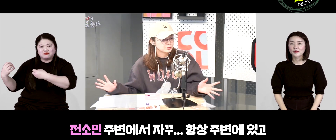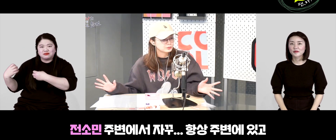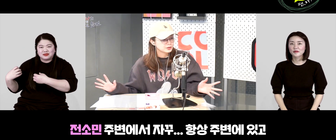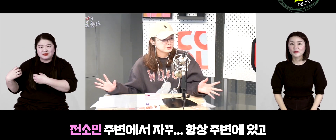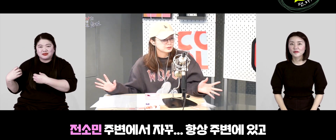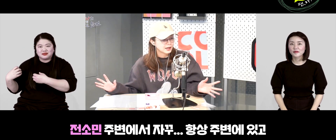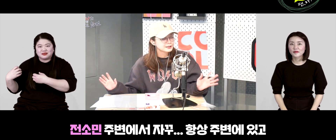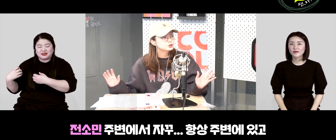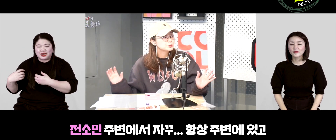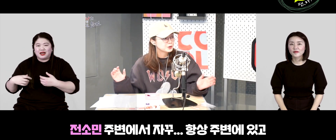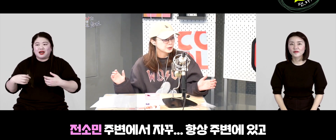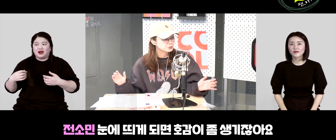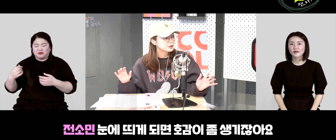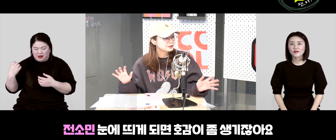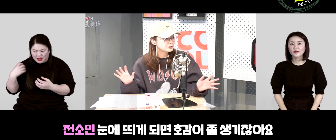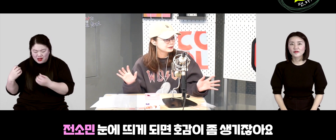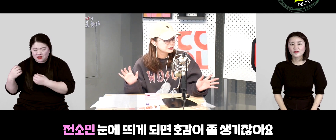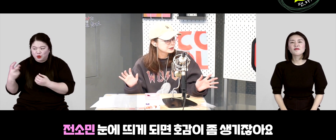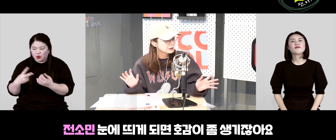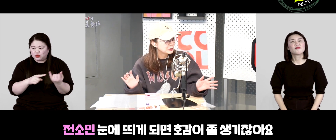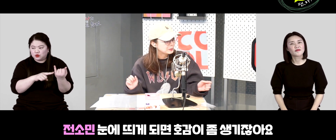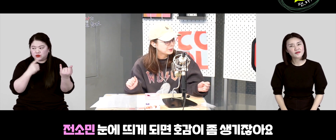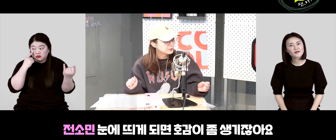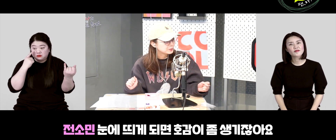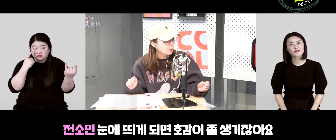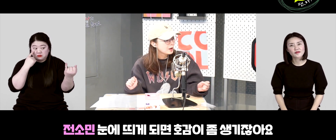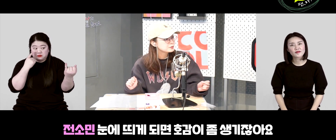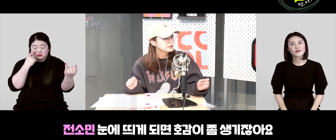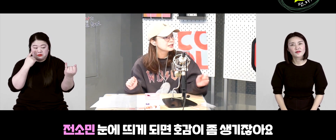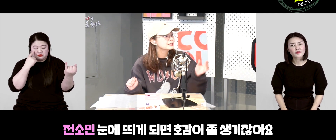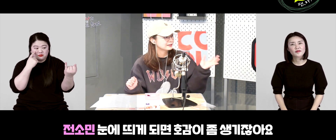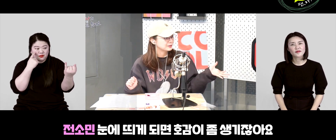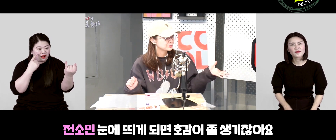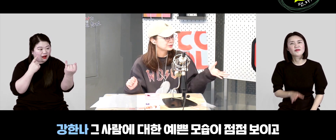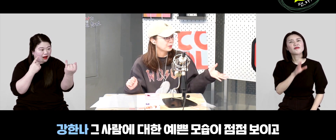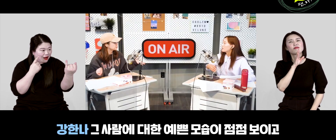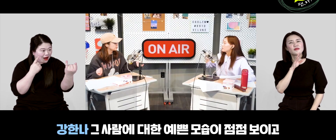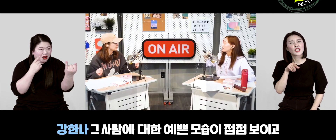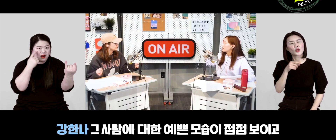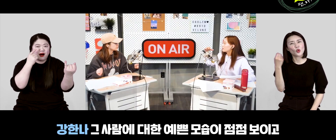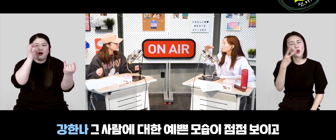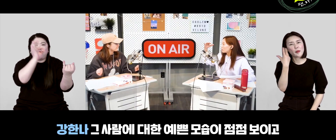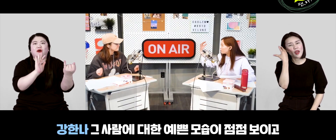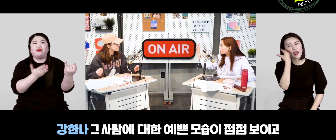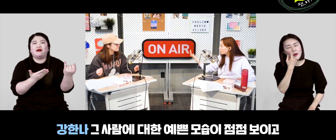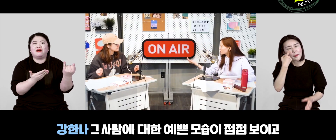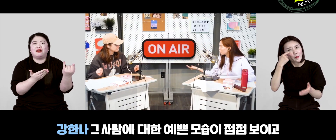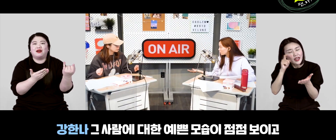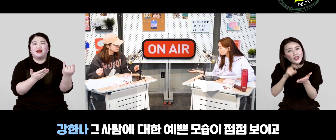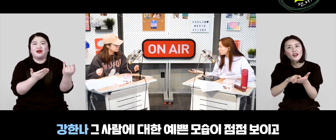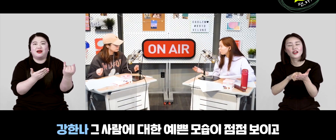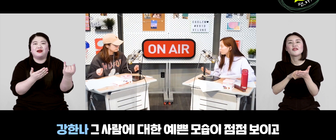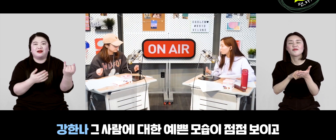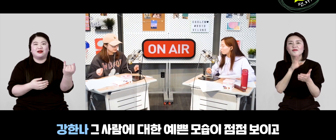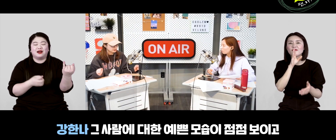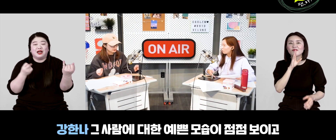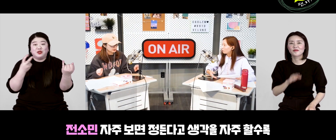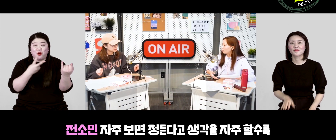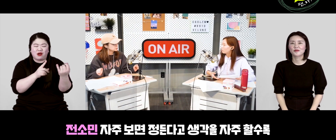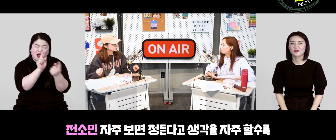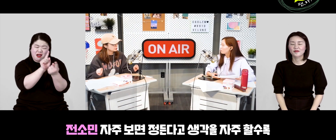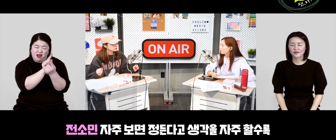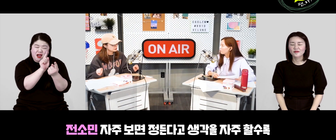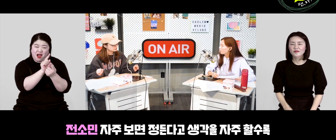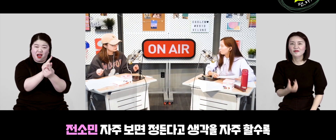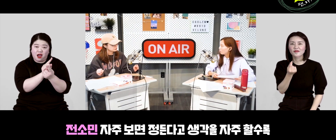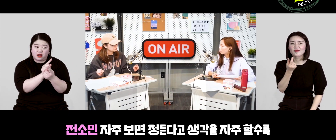이렇게 항상 주변에 있고 눈에 띄게 되면 호감이 좀 생기잖아요. 그 사람에 대한 또 예쁜 모습이 그럼요. 점점 보이고 네. 자주